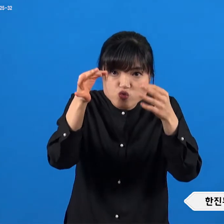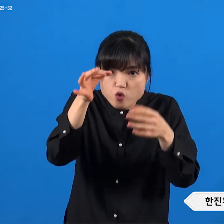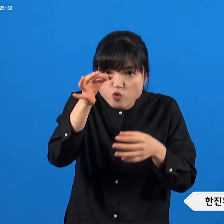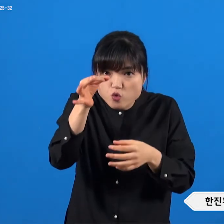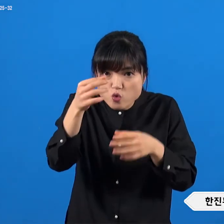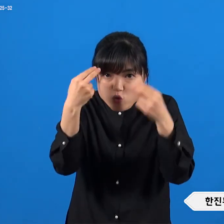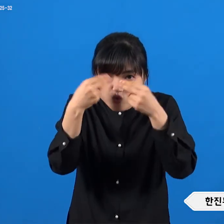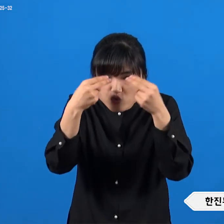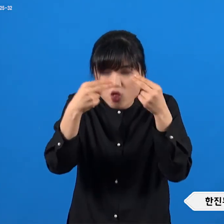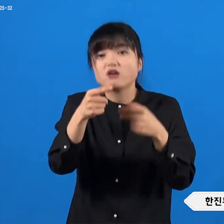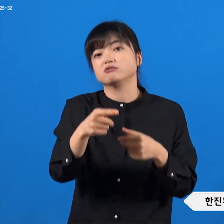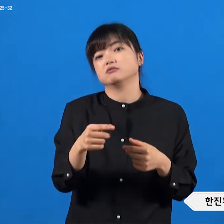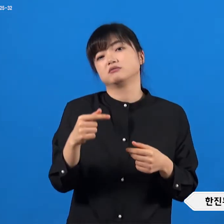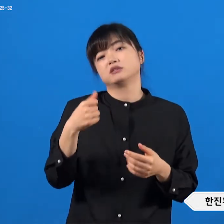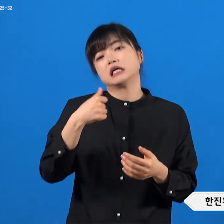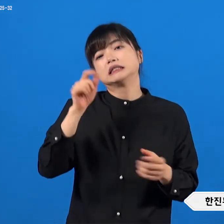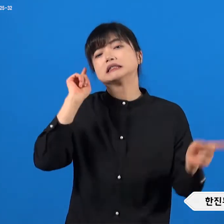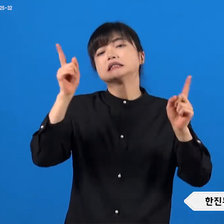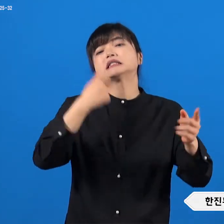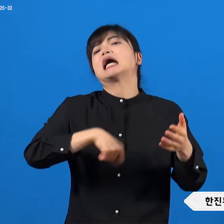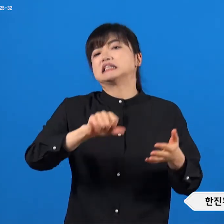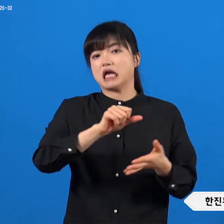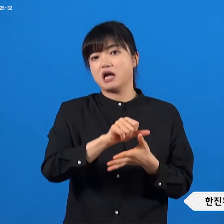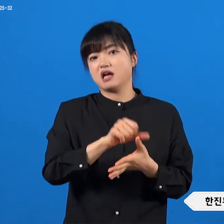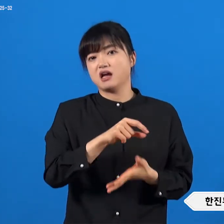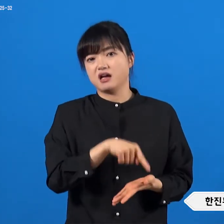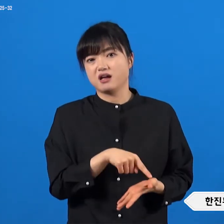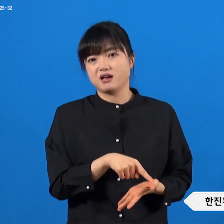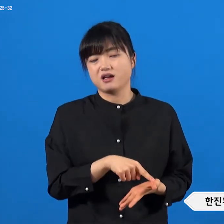그도 마찬가지 탕자 아닙니까?